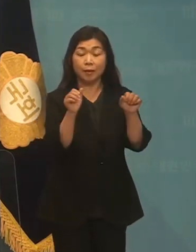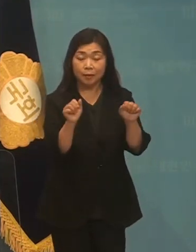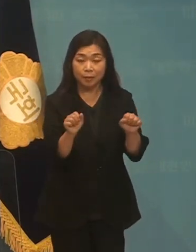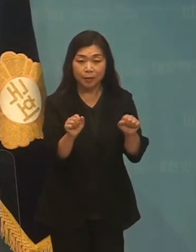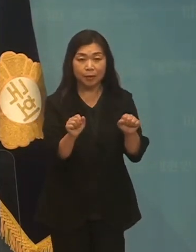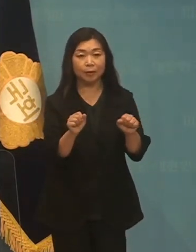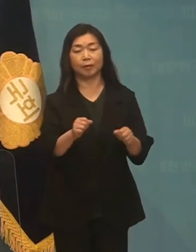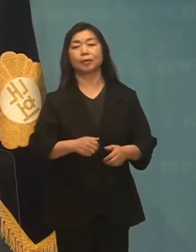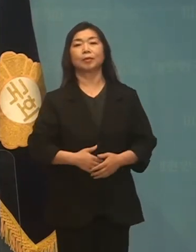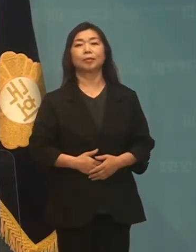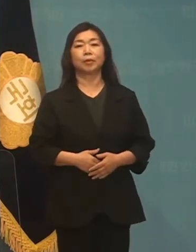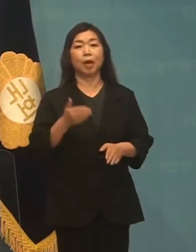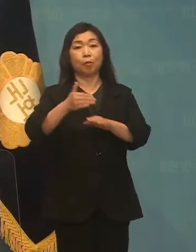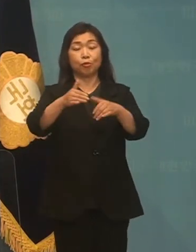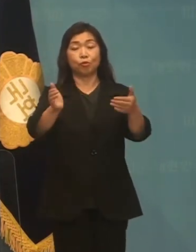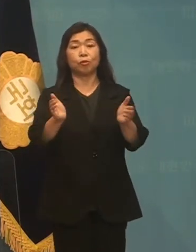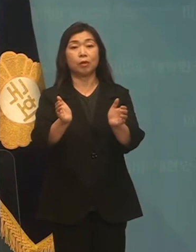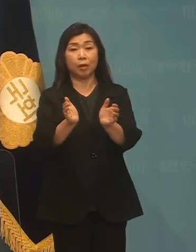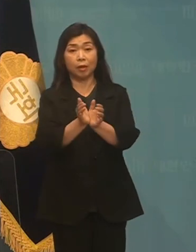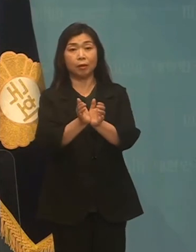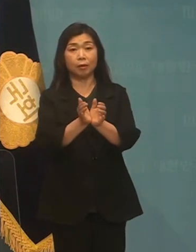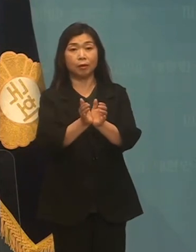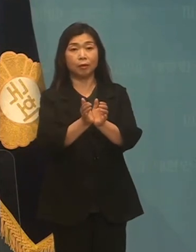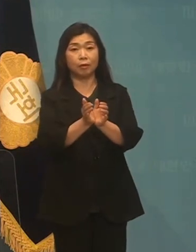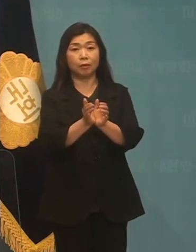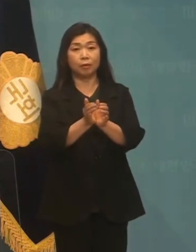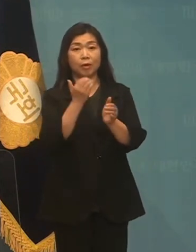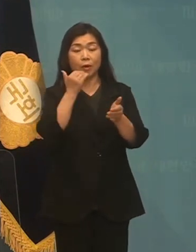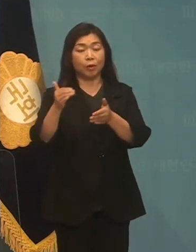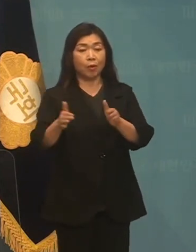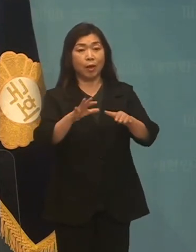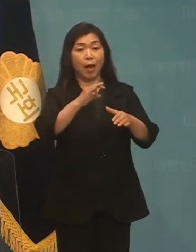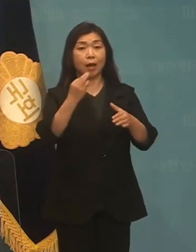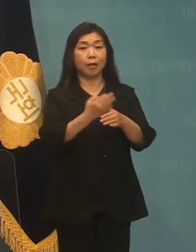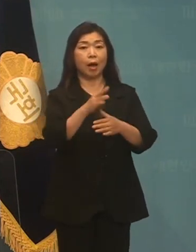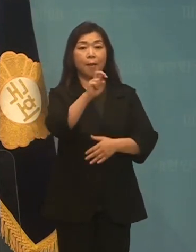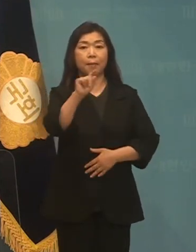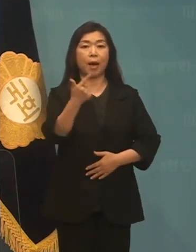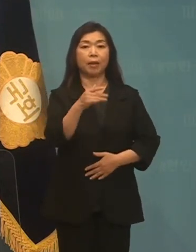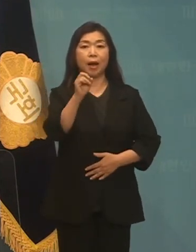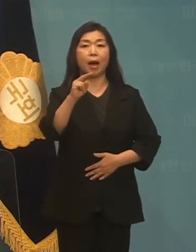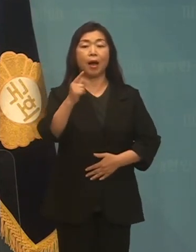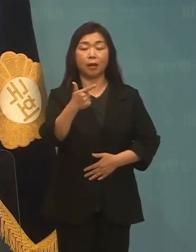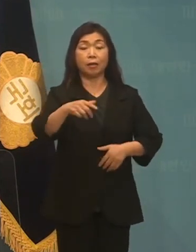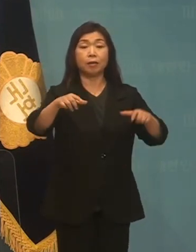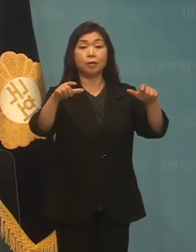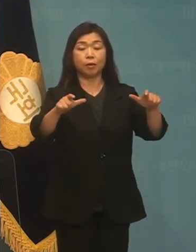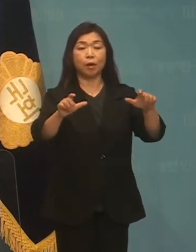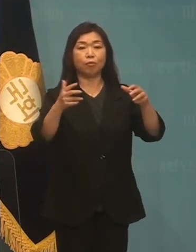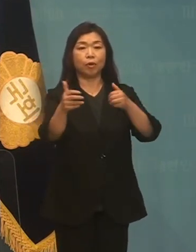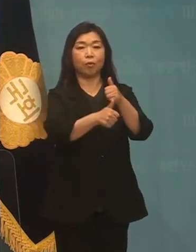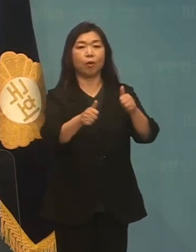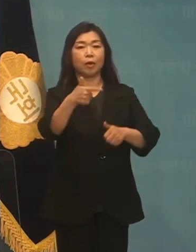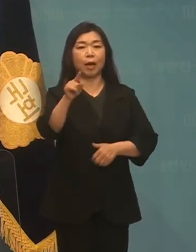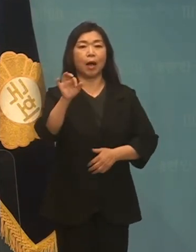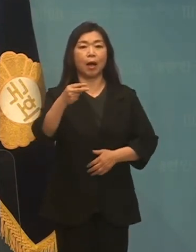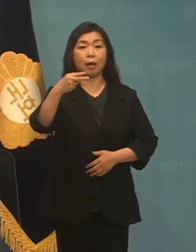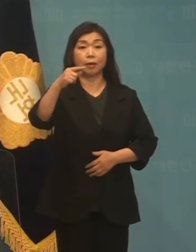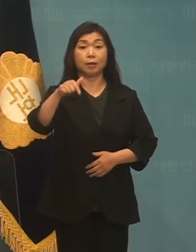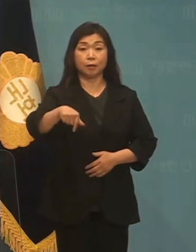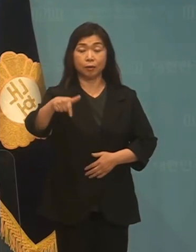인사드리겠습니다. 더불어민주당 경기 안양 만안군 출신 국회의원